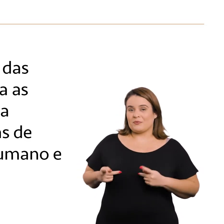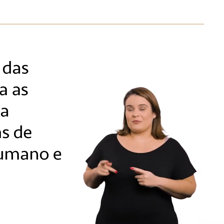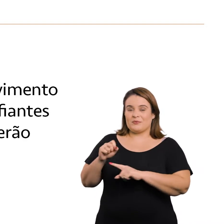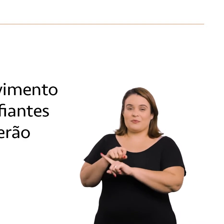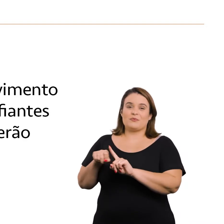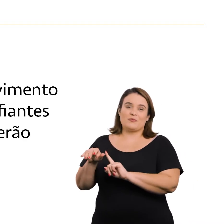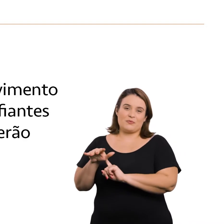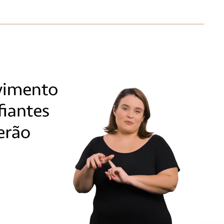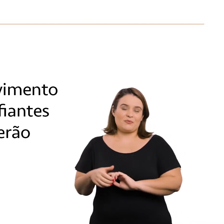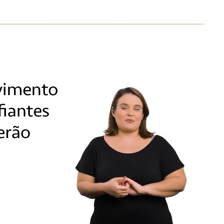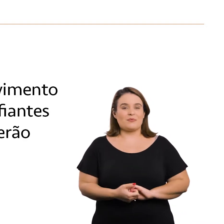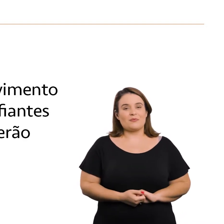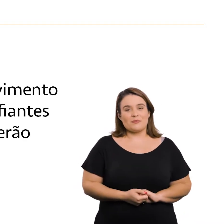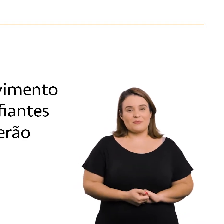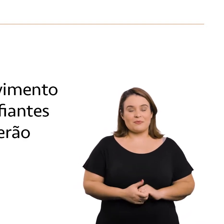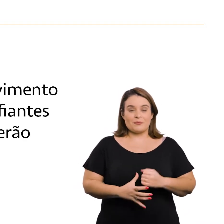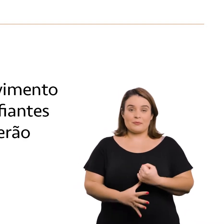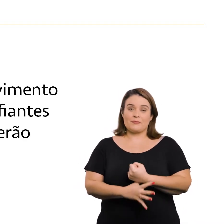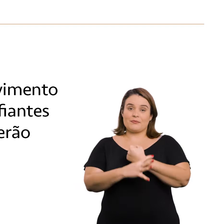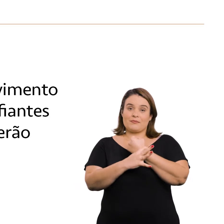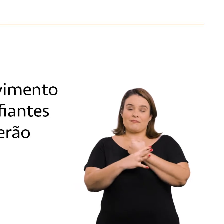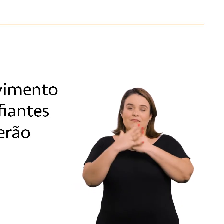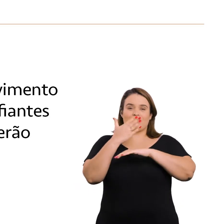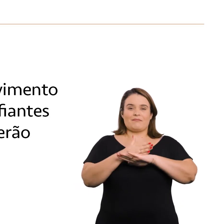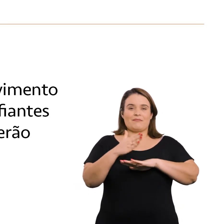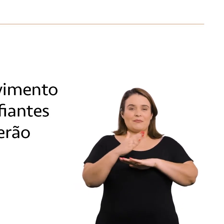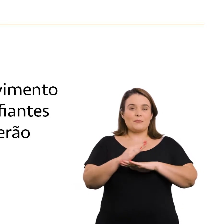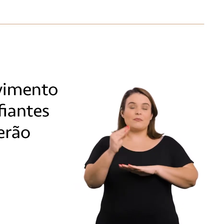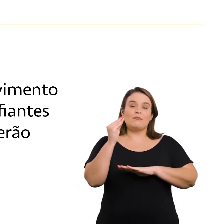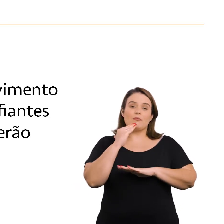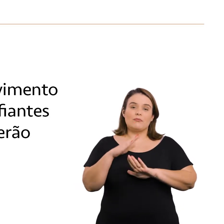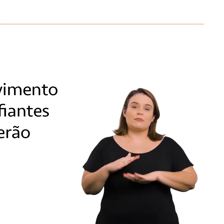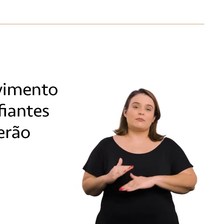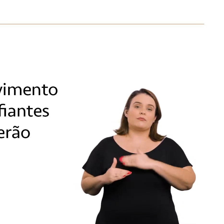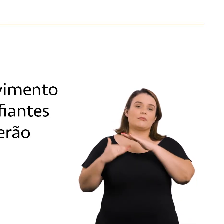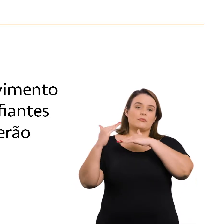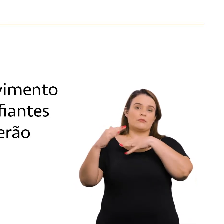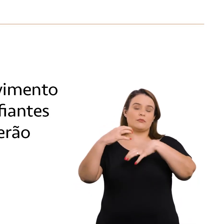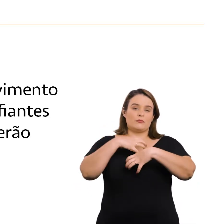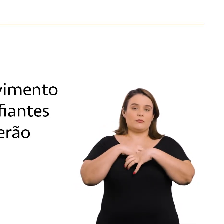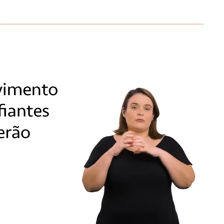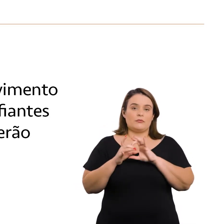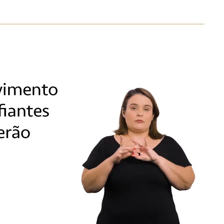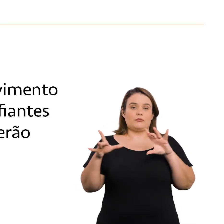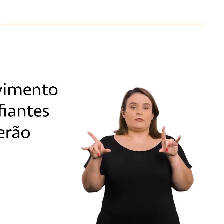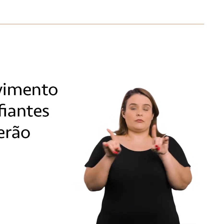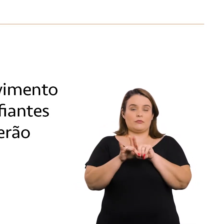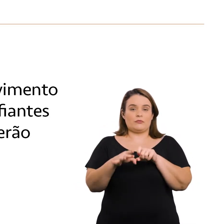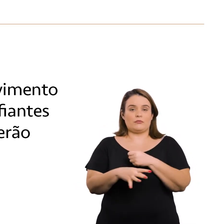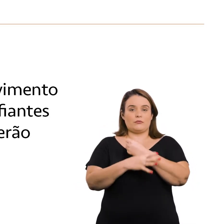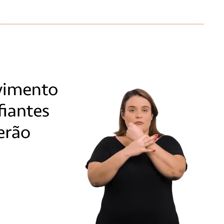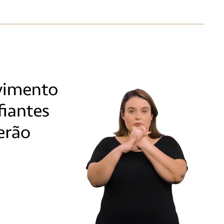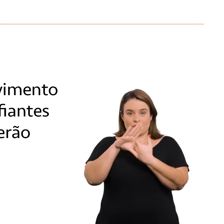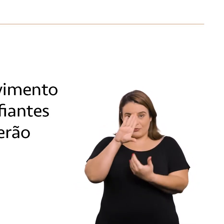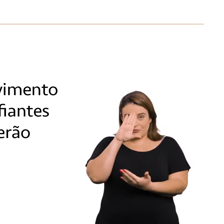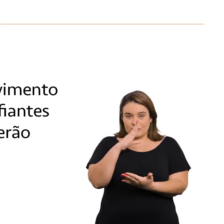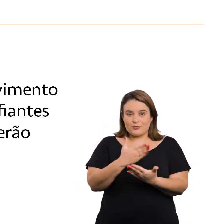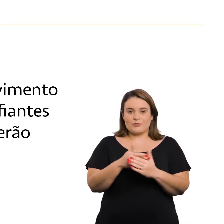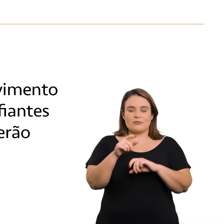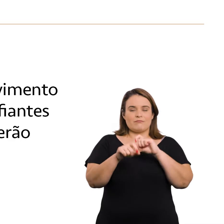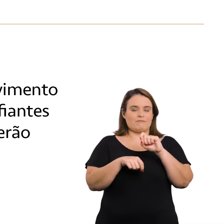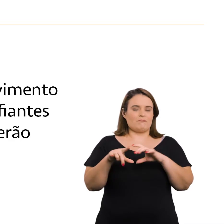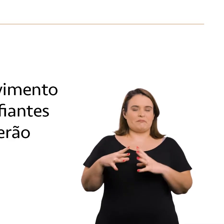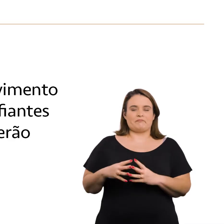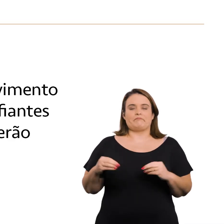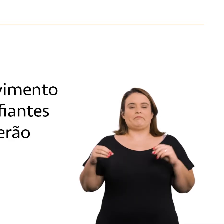social; segurança, exercício das oportunidades de desenvolvimento de forma livre e segura, confiantes de que